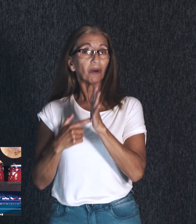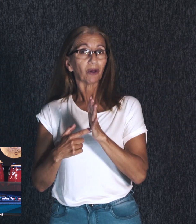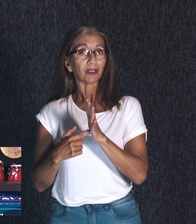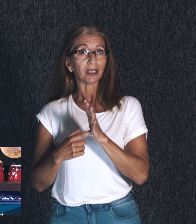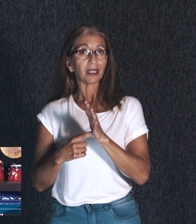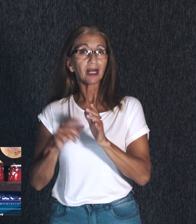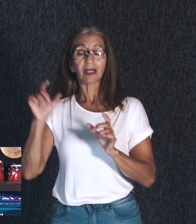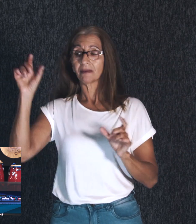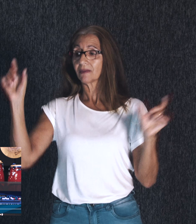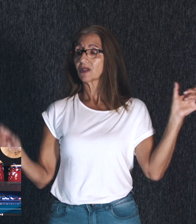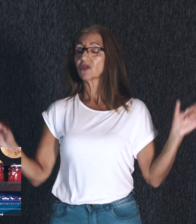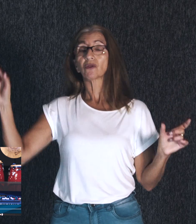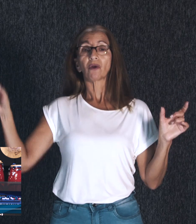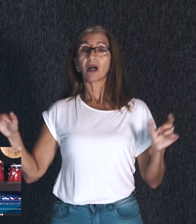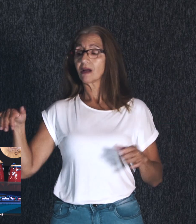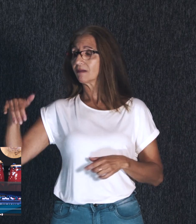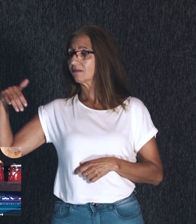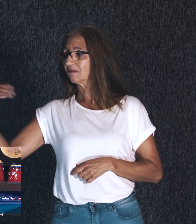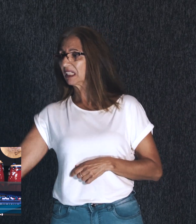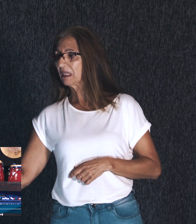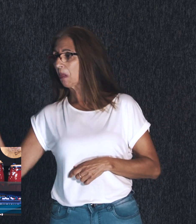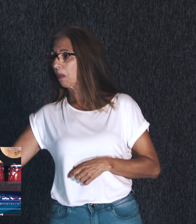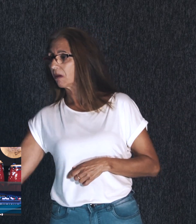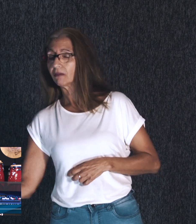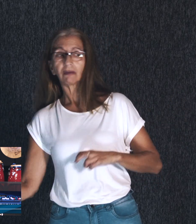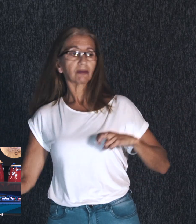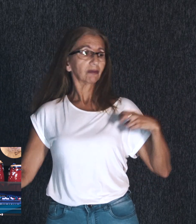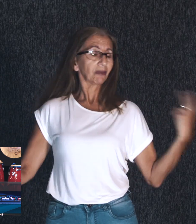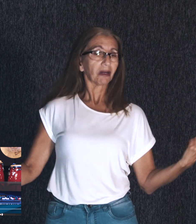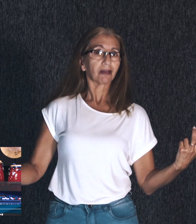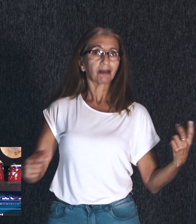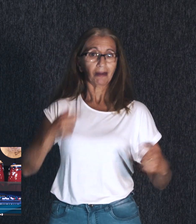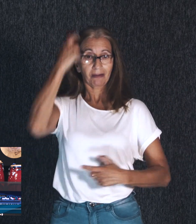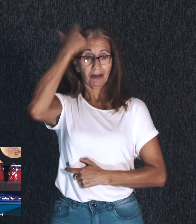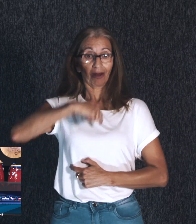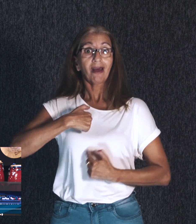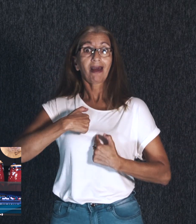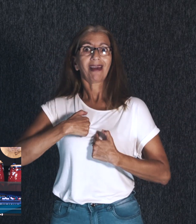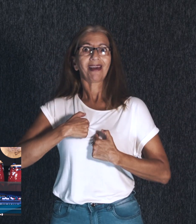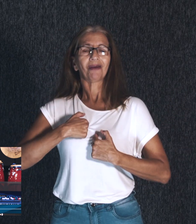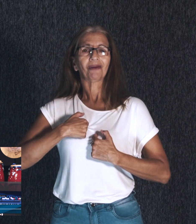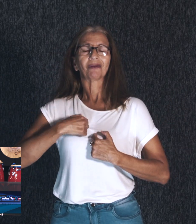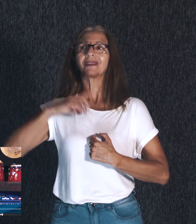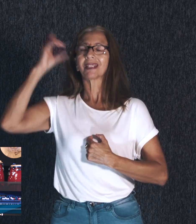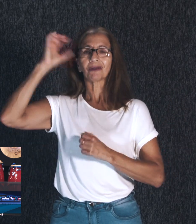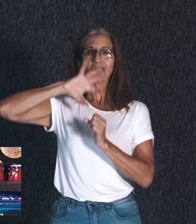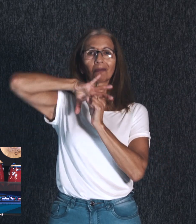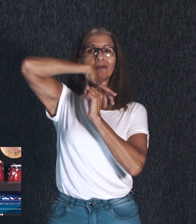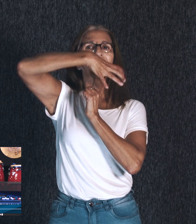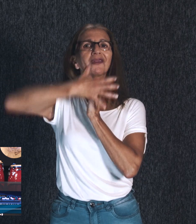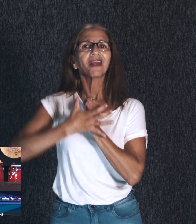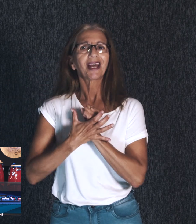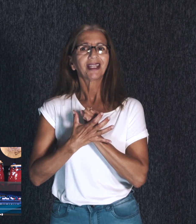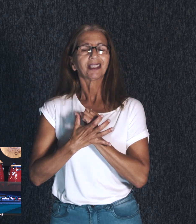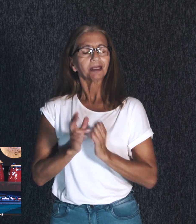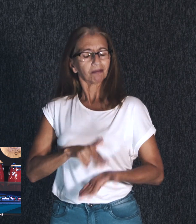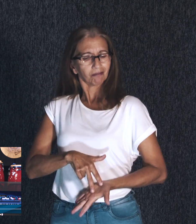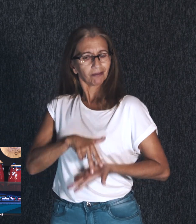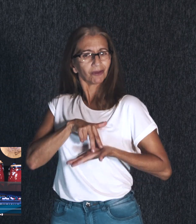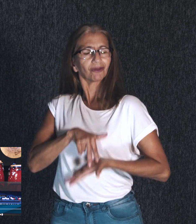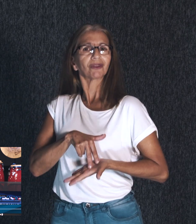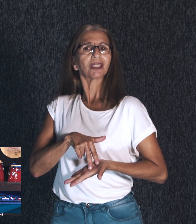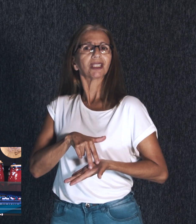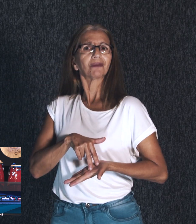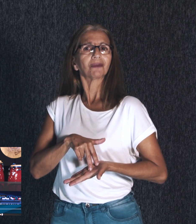quê? Porque você está aqui, nas mãos do Todo-Poderoso, do Deus onipotente. Você está nas mãos